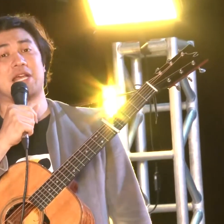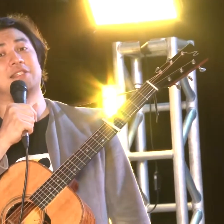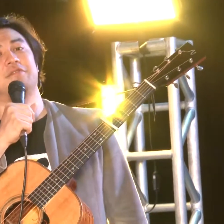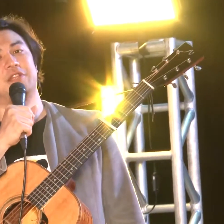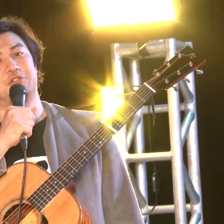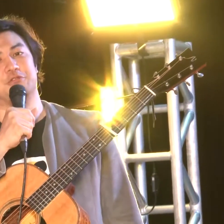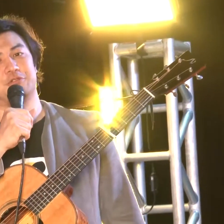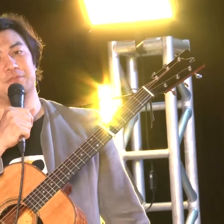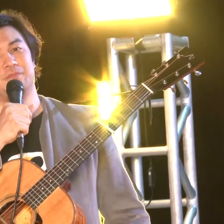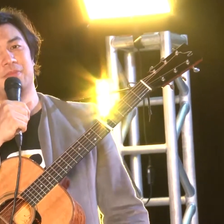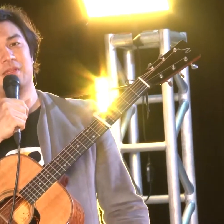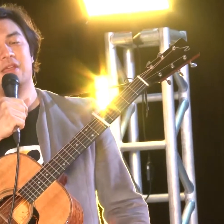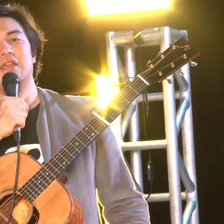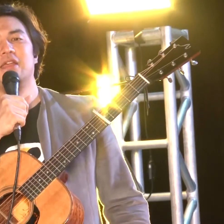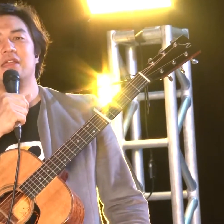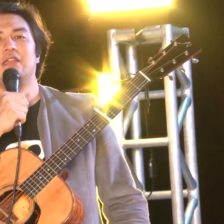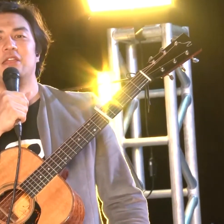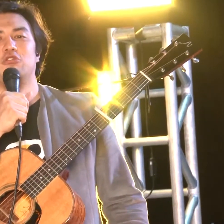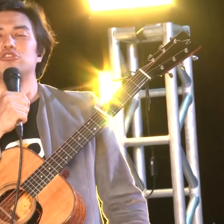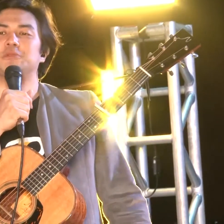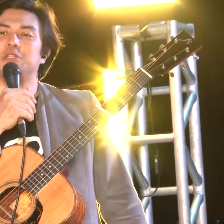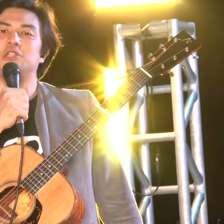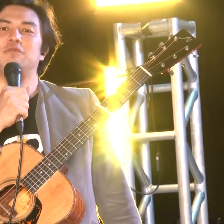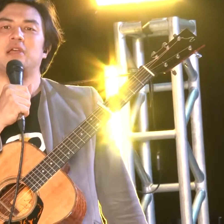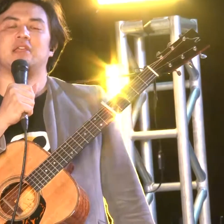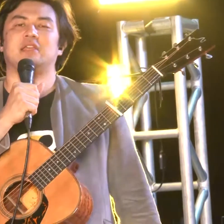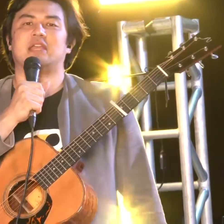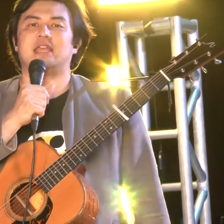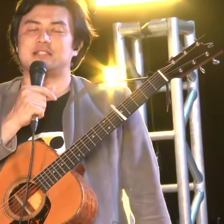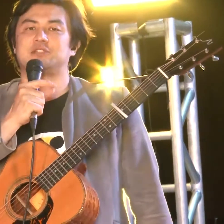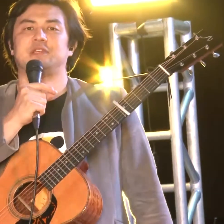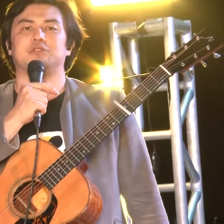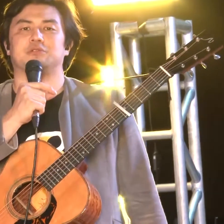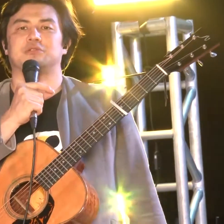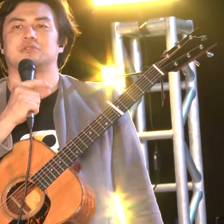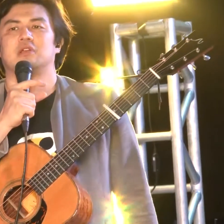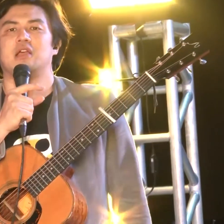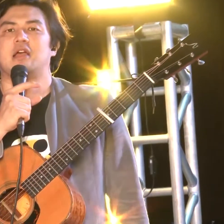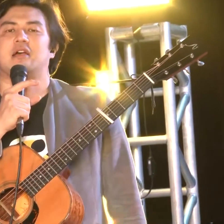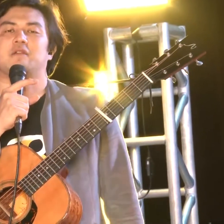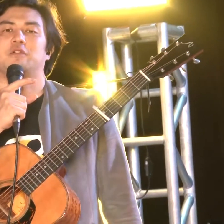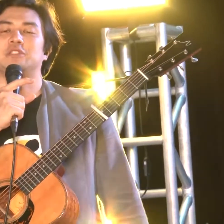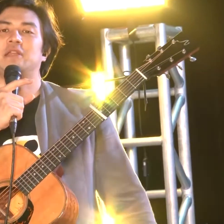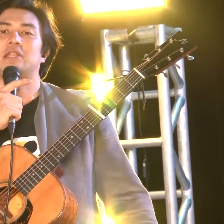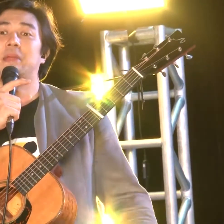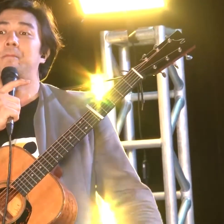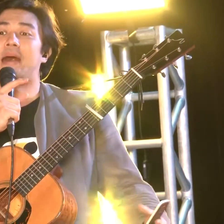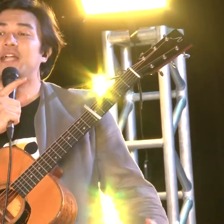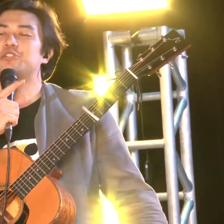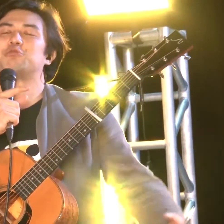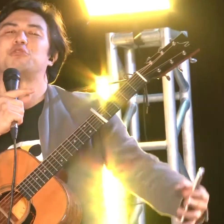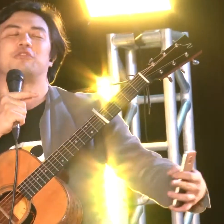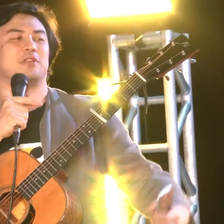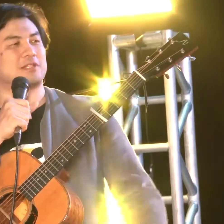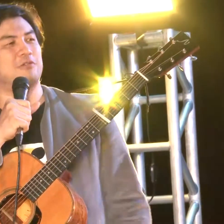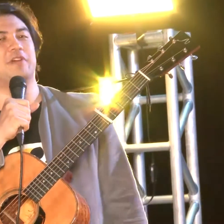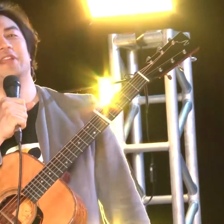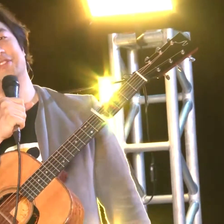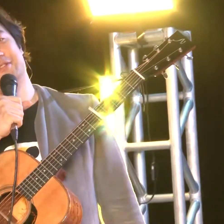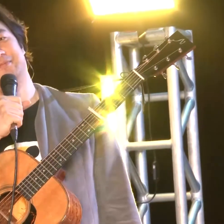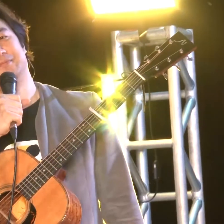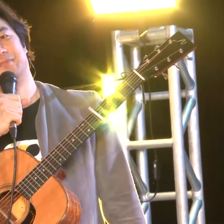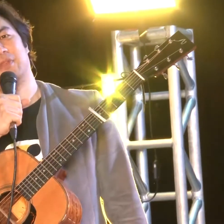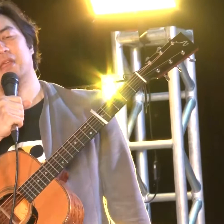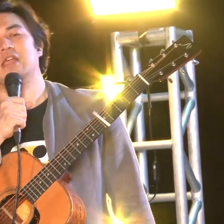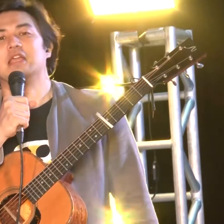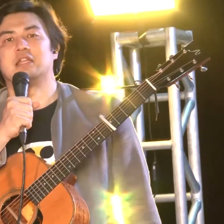nos enviassem vídeos. E o nosso objetivo é que esses vídeos fossem também parte do louvor dessa